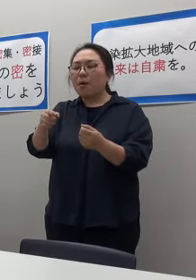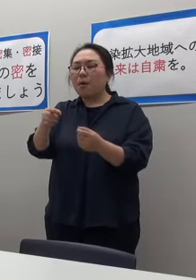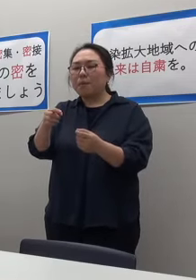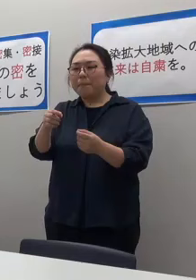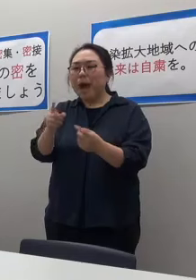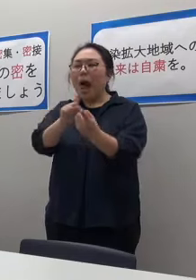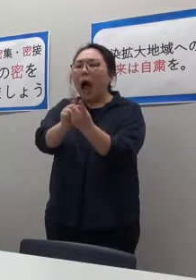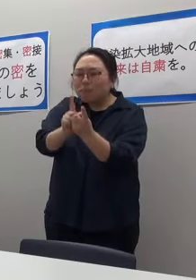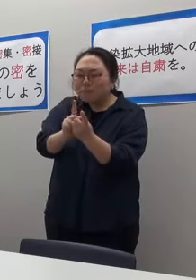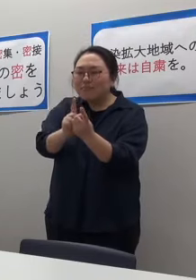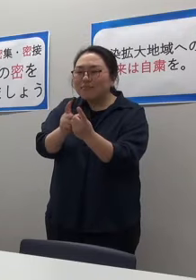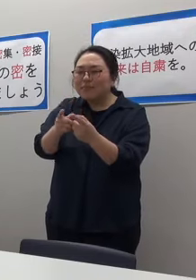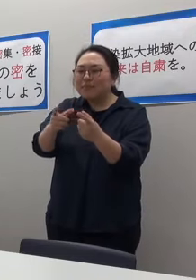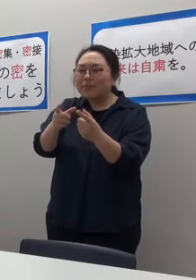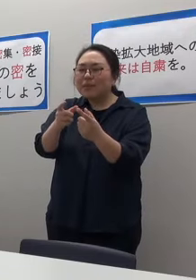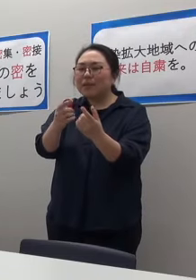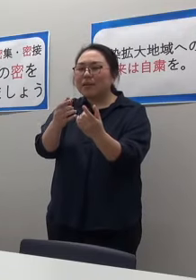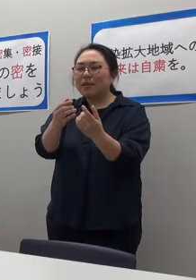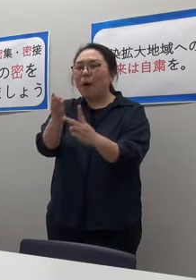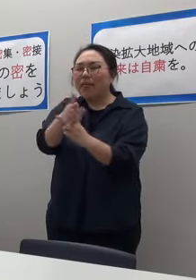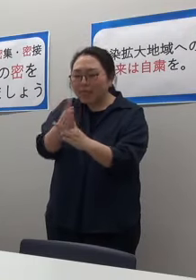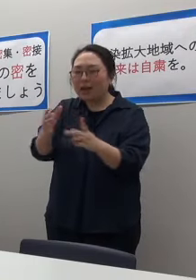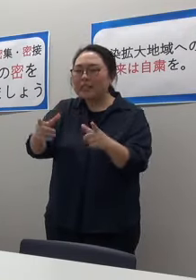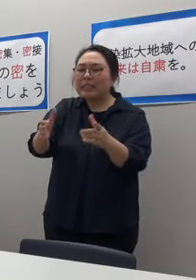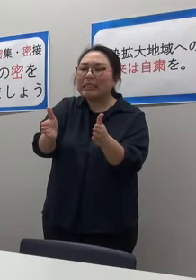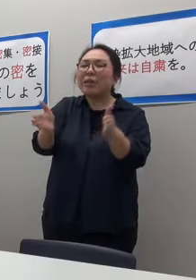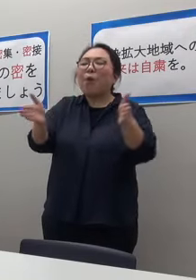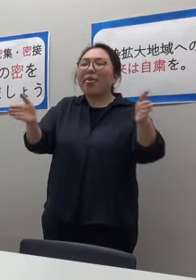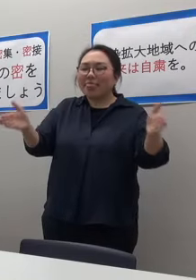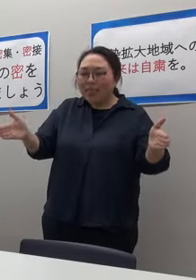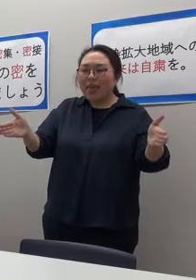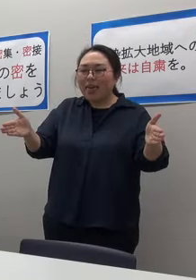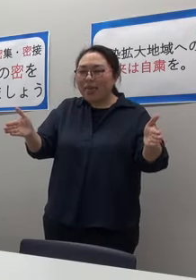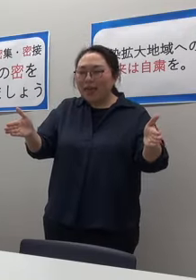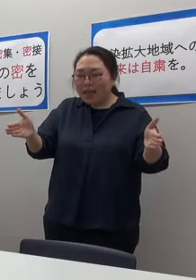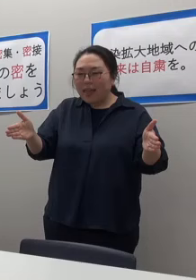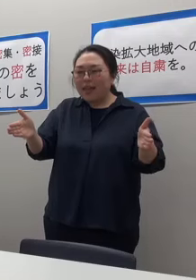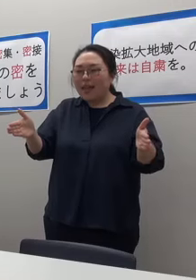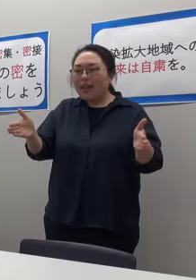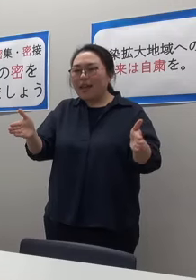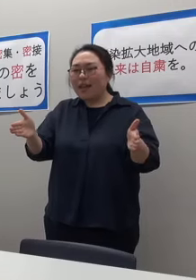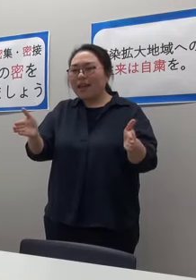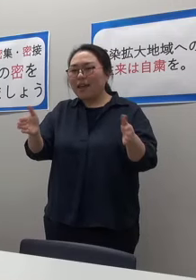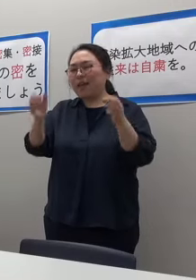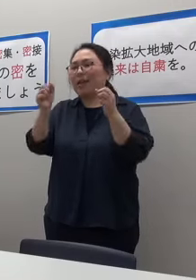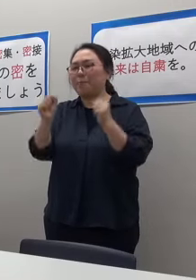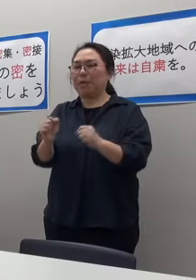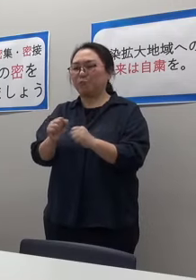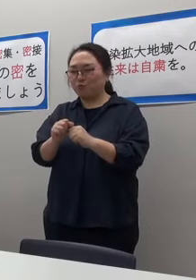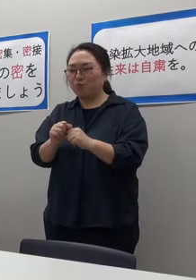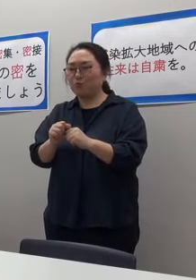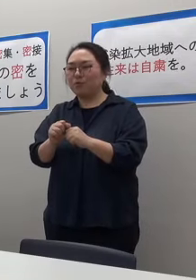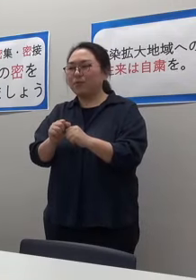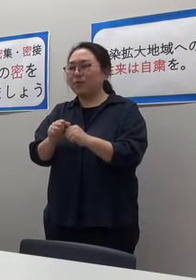状がちょっとあるような方とか、そういう方も、まあ、行ったっていうことで、50代のこの1年、